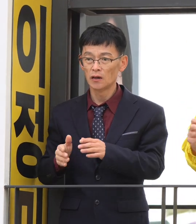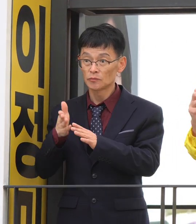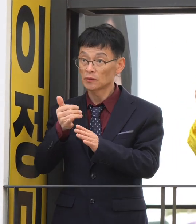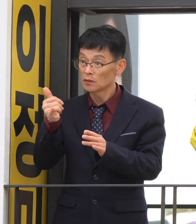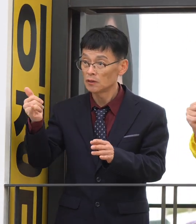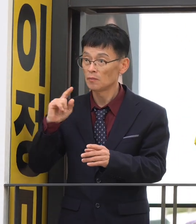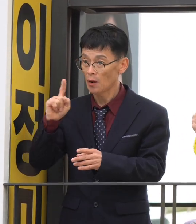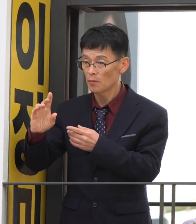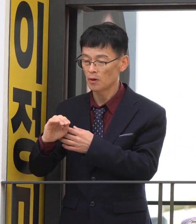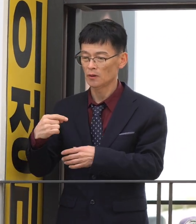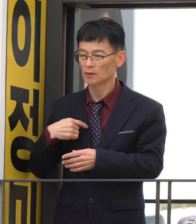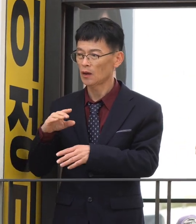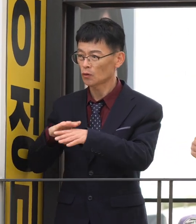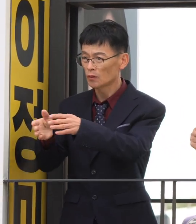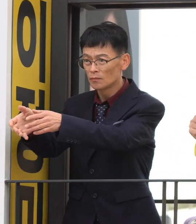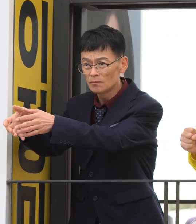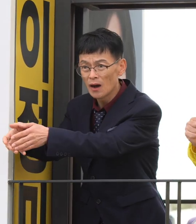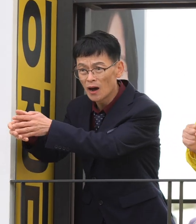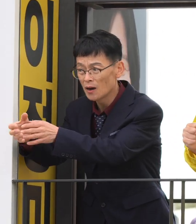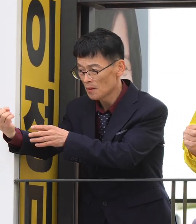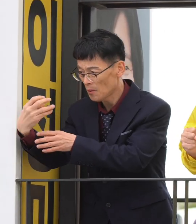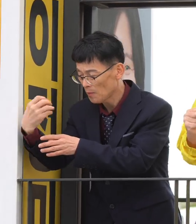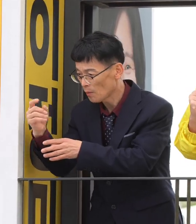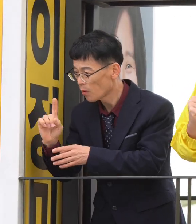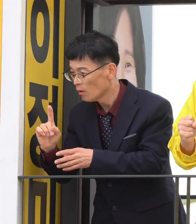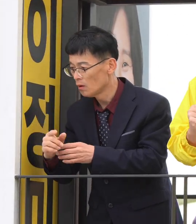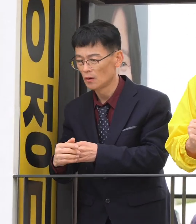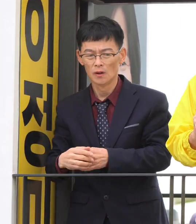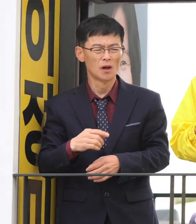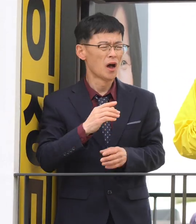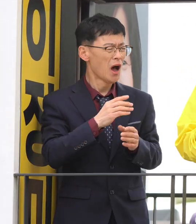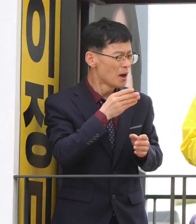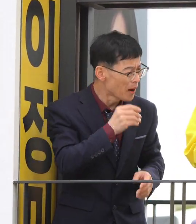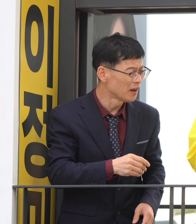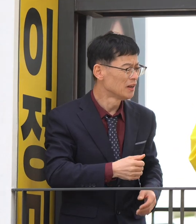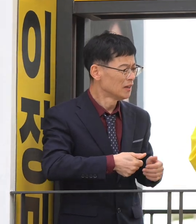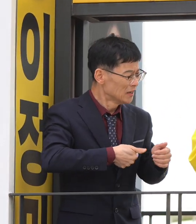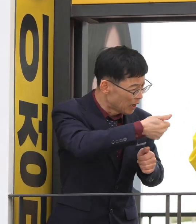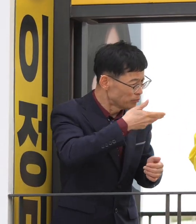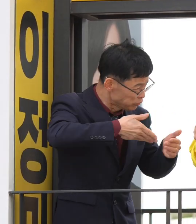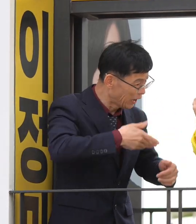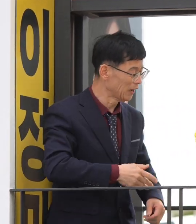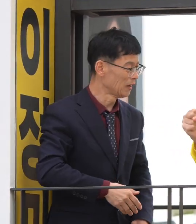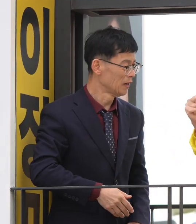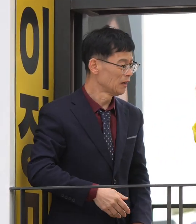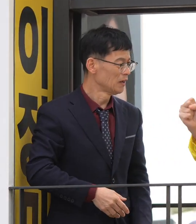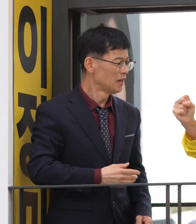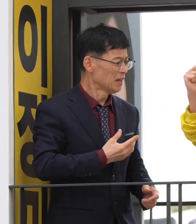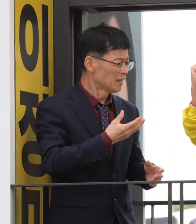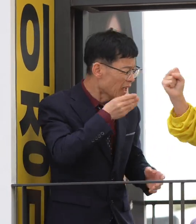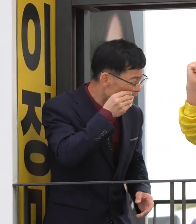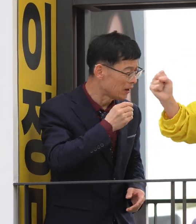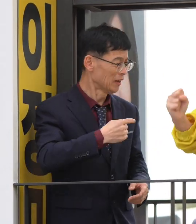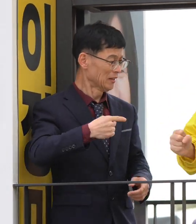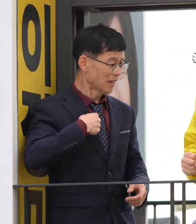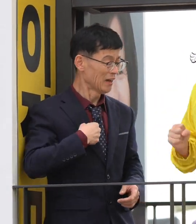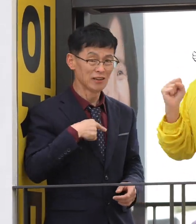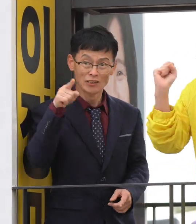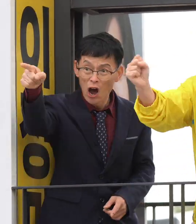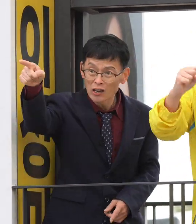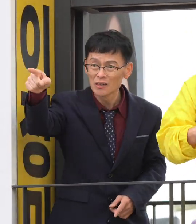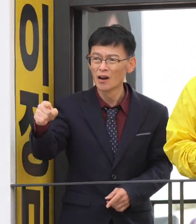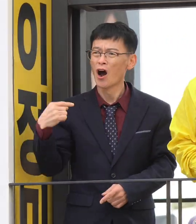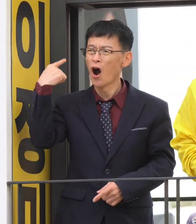주민들께서 저의 손을 잡고 이야기합니다. 제발 좀 이겨주십시오. 제발 좀 저